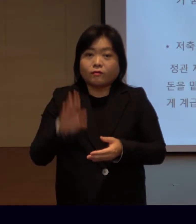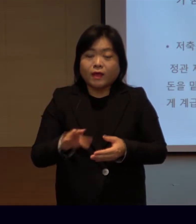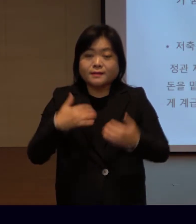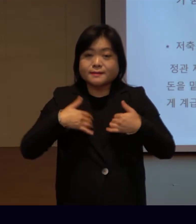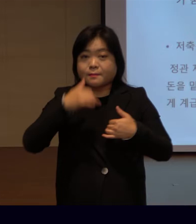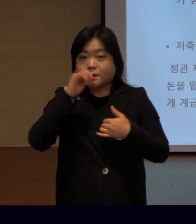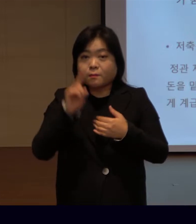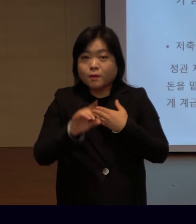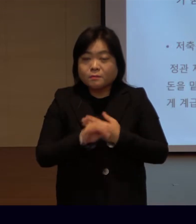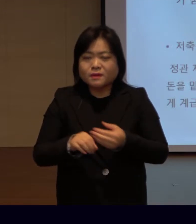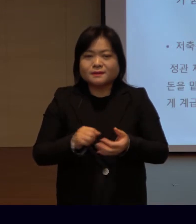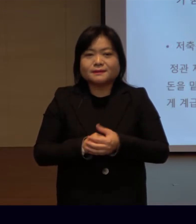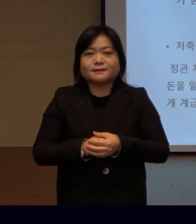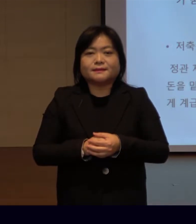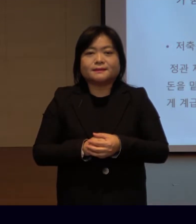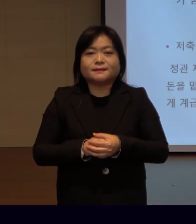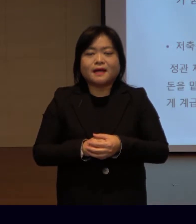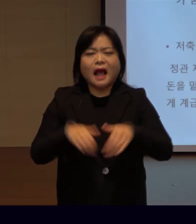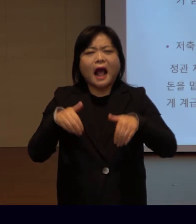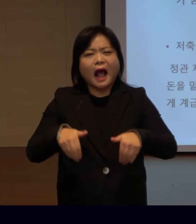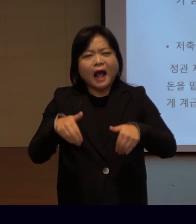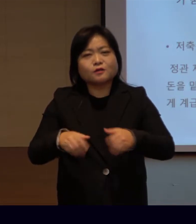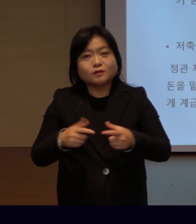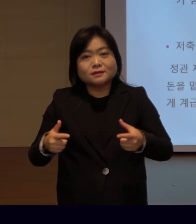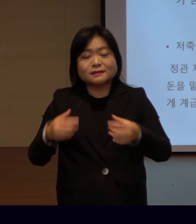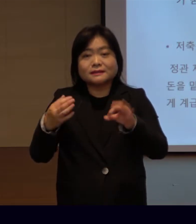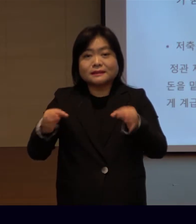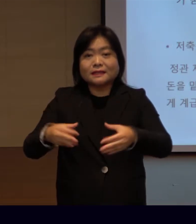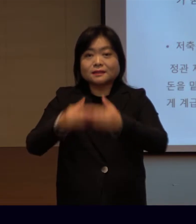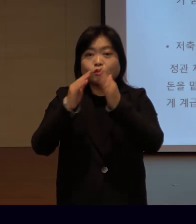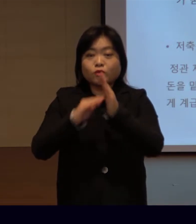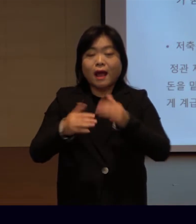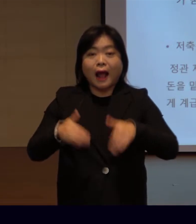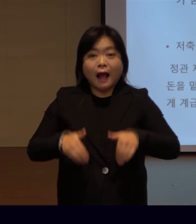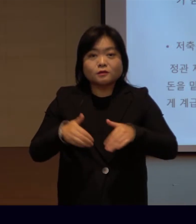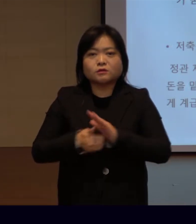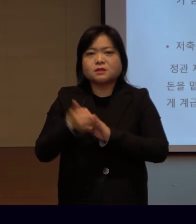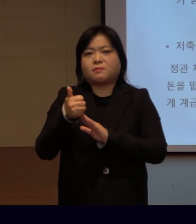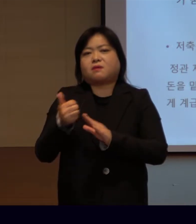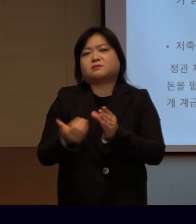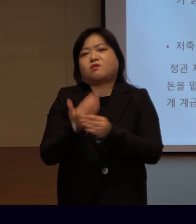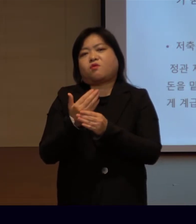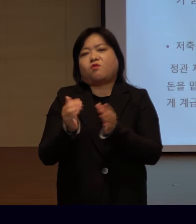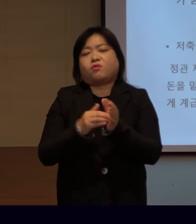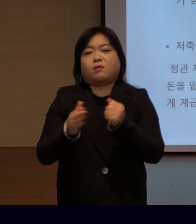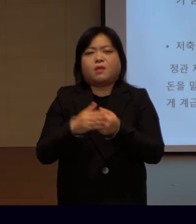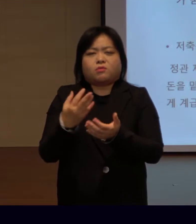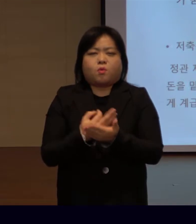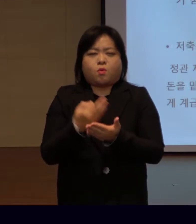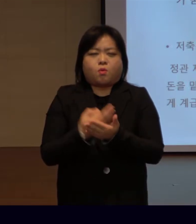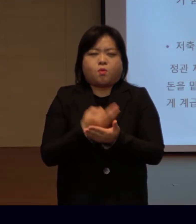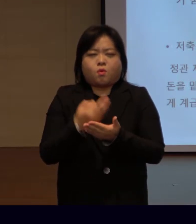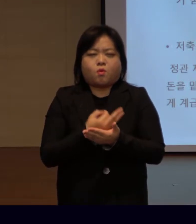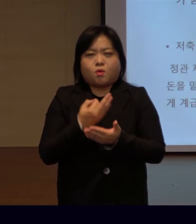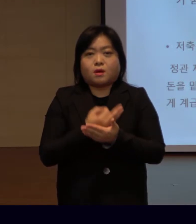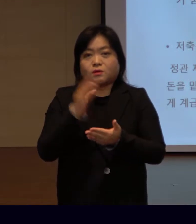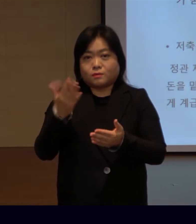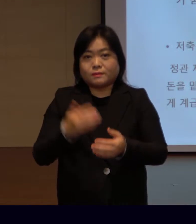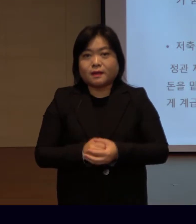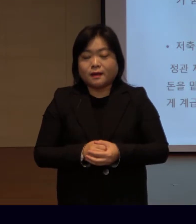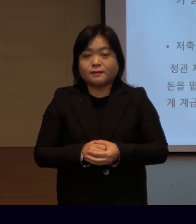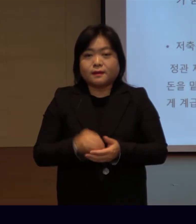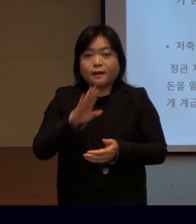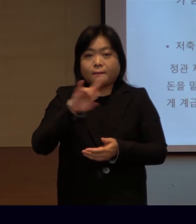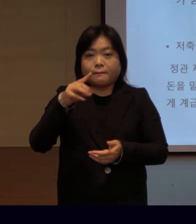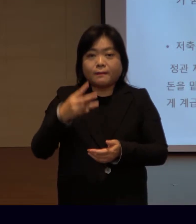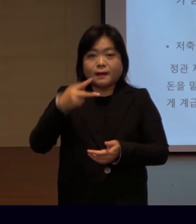특히 이제 그 하녀들은 이게 생기고 나서는 막 희망이 생긴 거예요. 그래서 열심히 돈을 법니다. 근데 이제